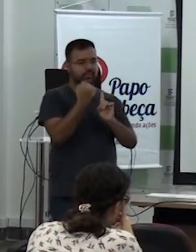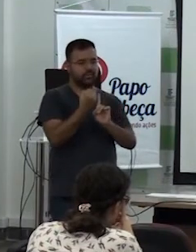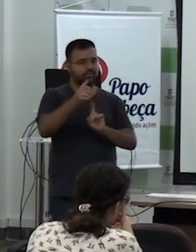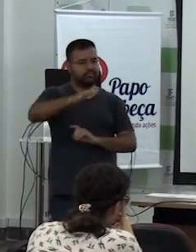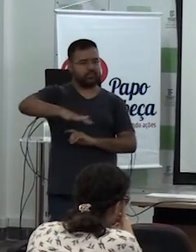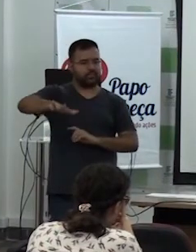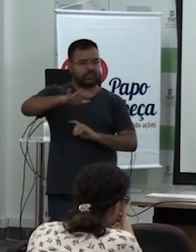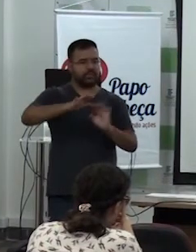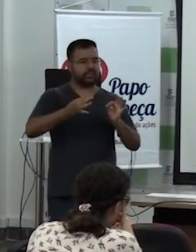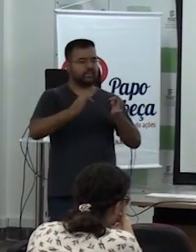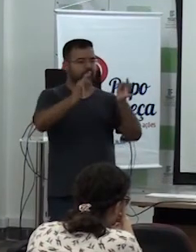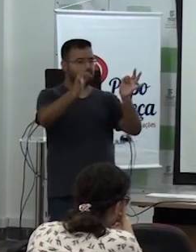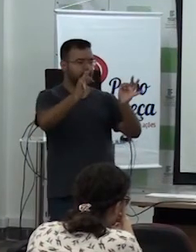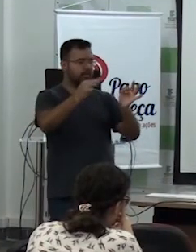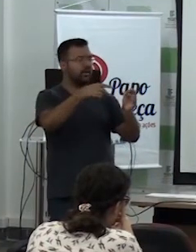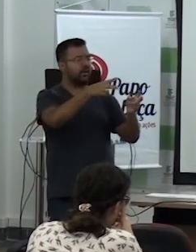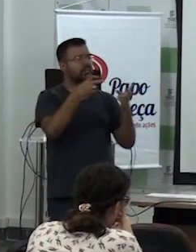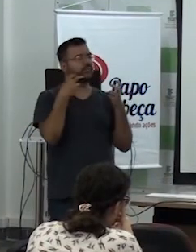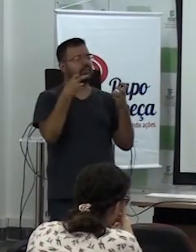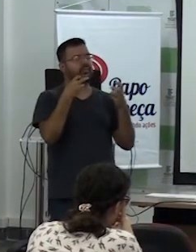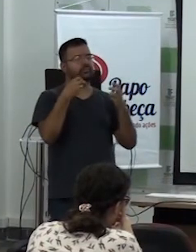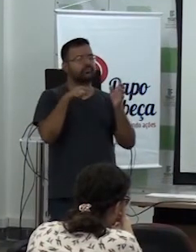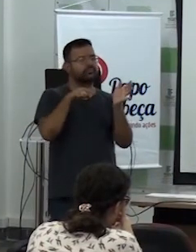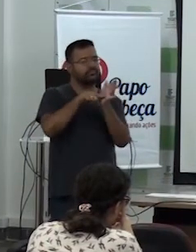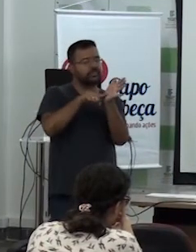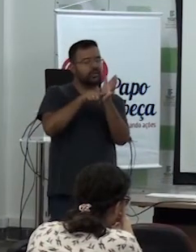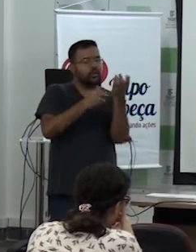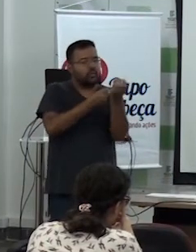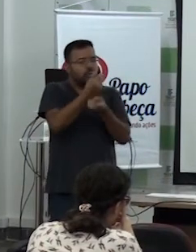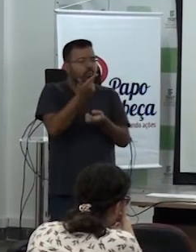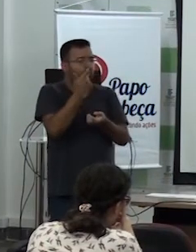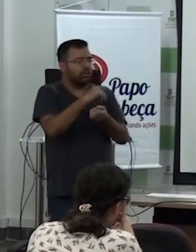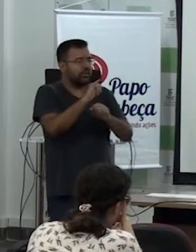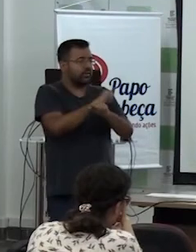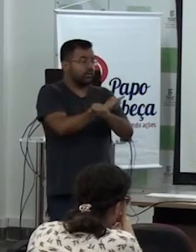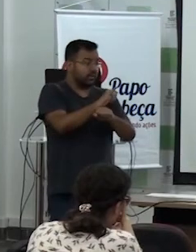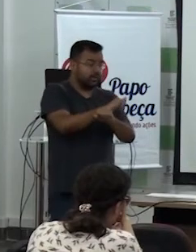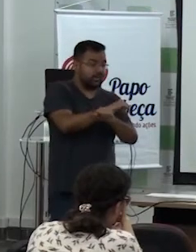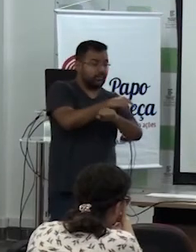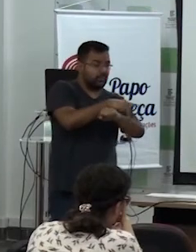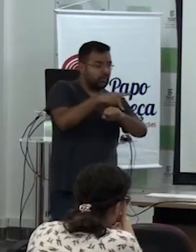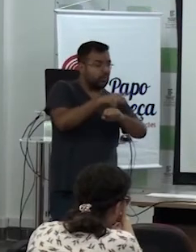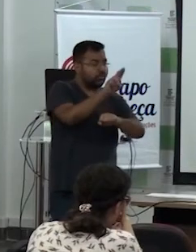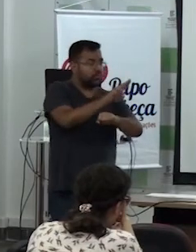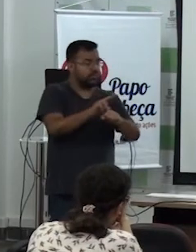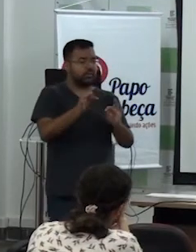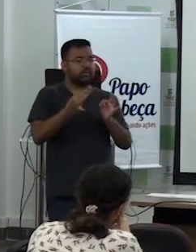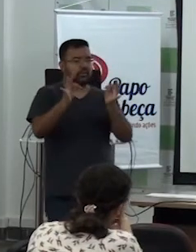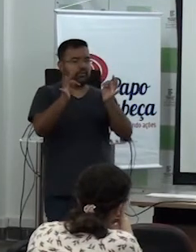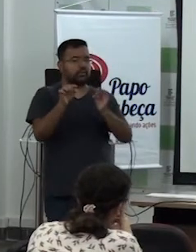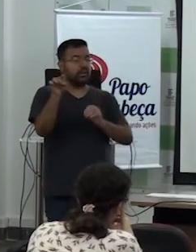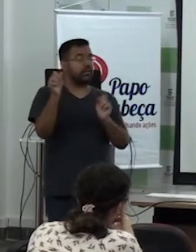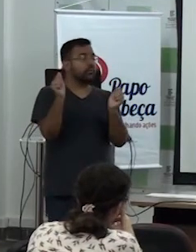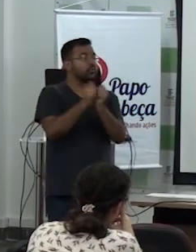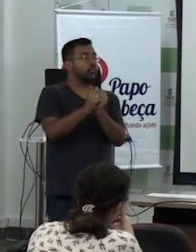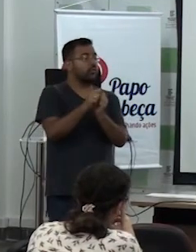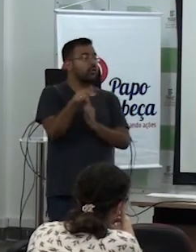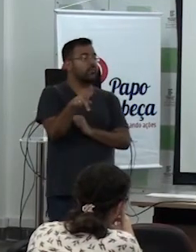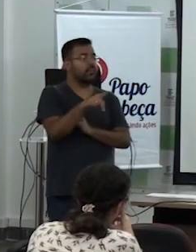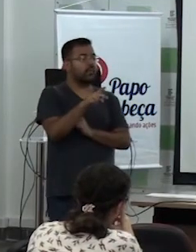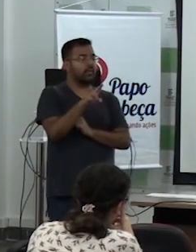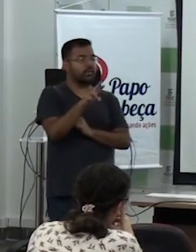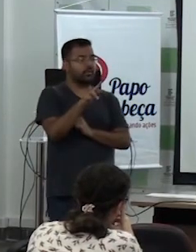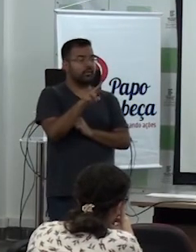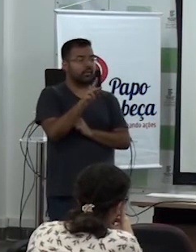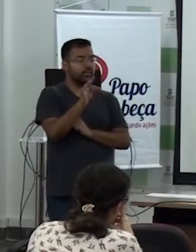tecnologia, análise das possibilidades pedagógicas e dos usos das tecnologias educacionais, segundo junto com a professora Ruthier,